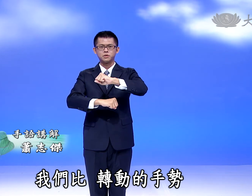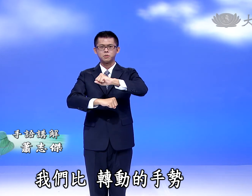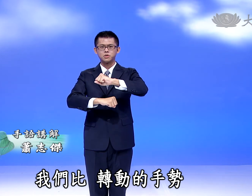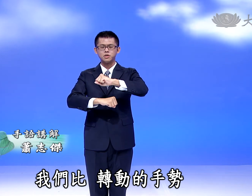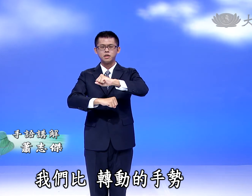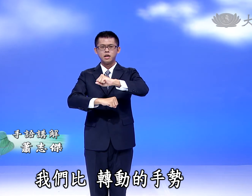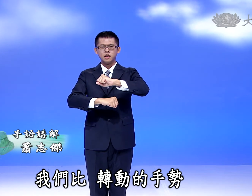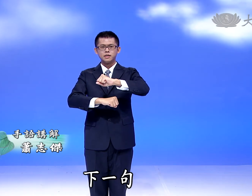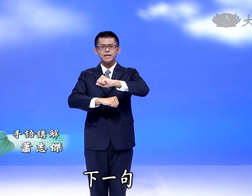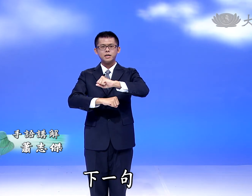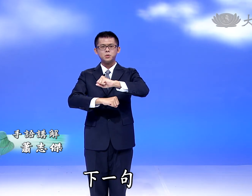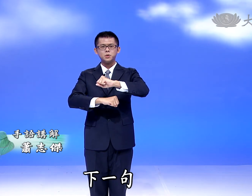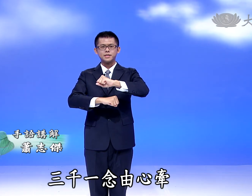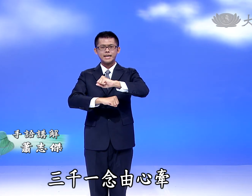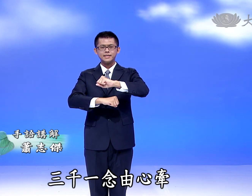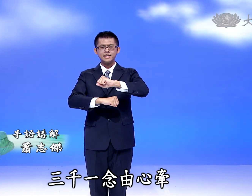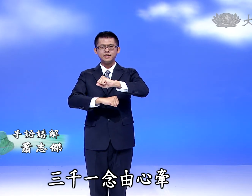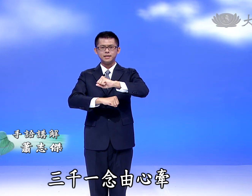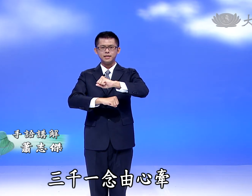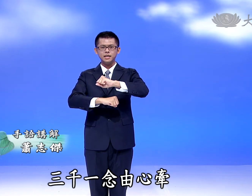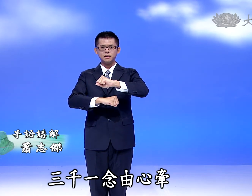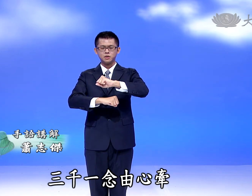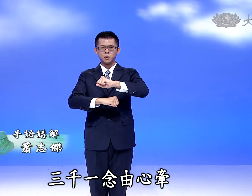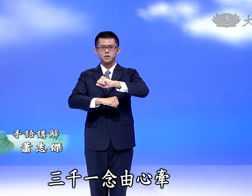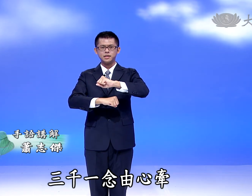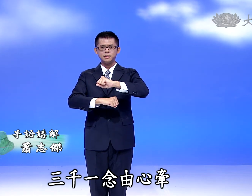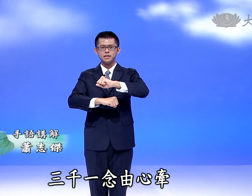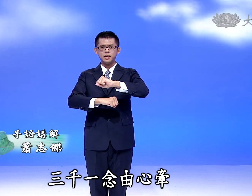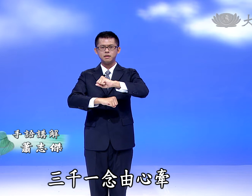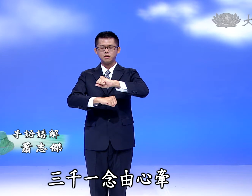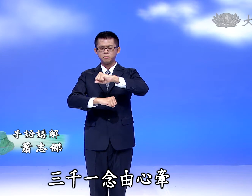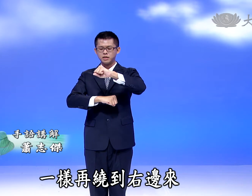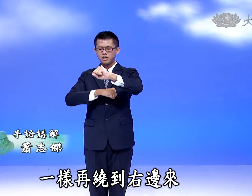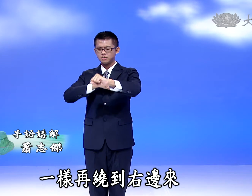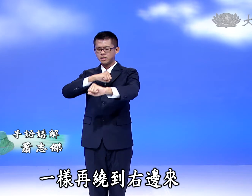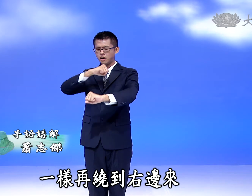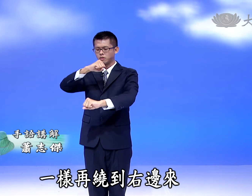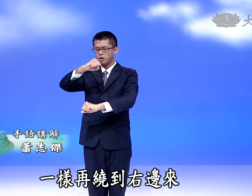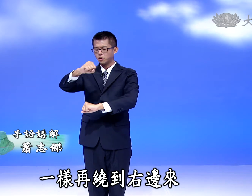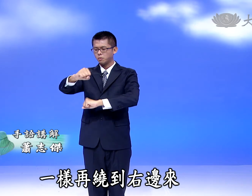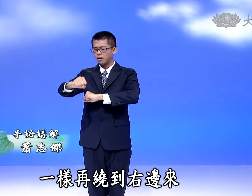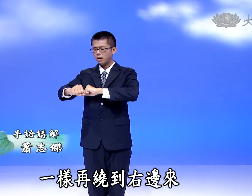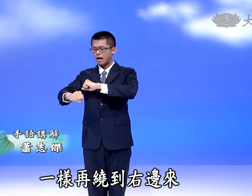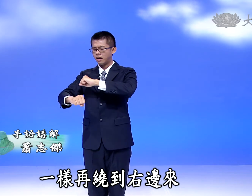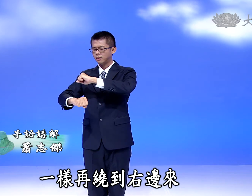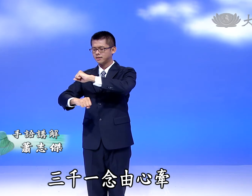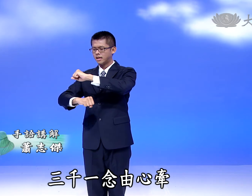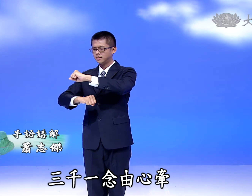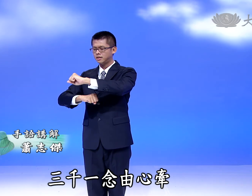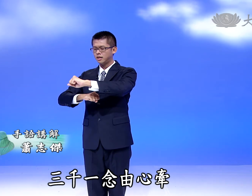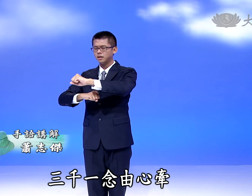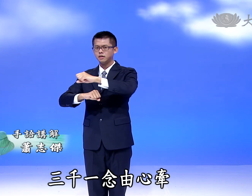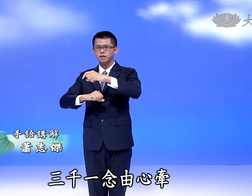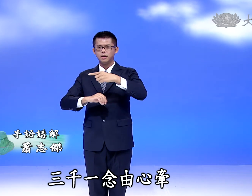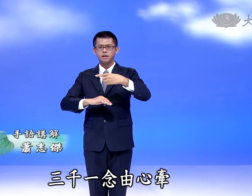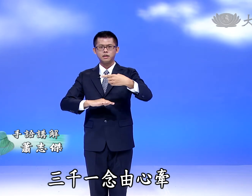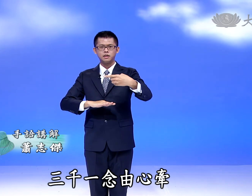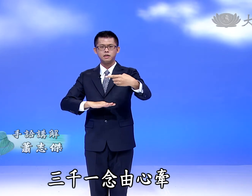势。下一句三千一念由心牵，一样再绕到右边来，三千一